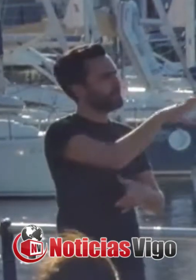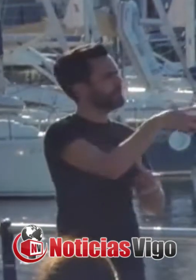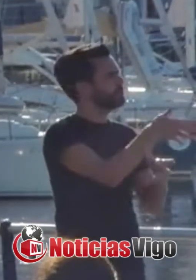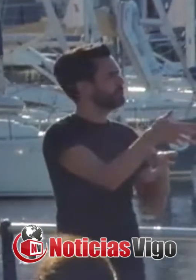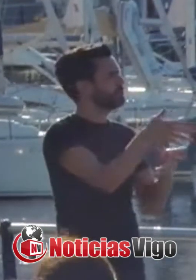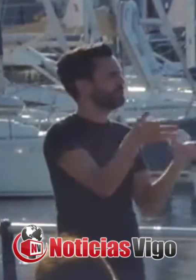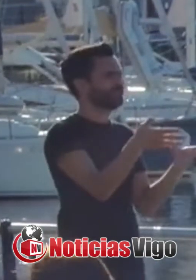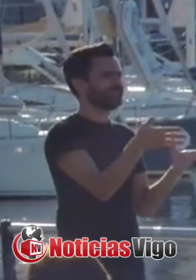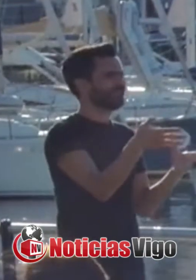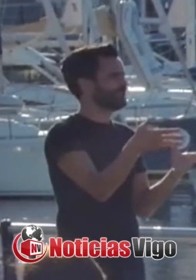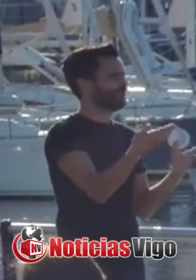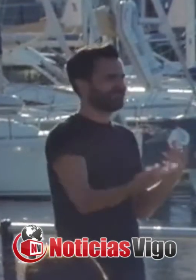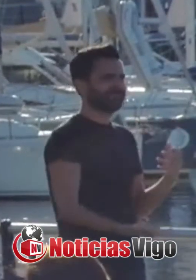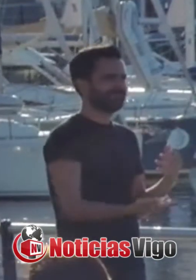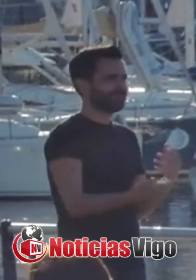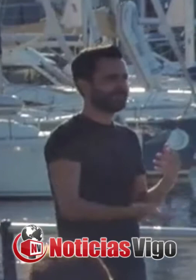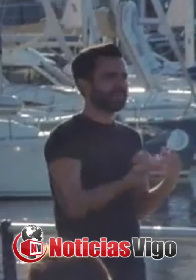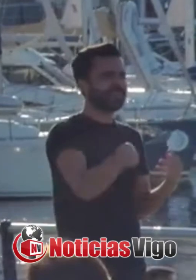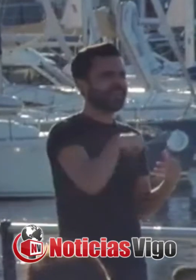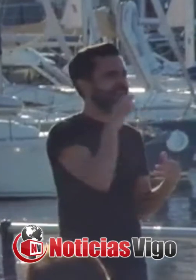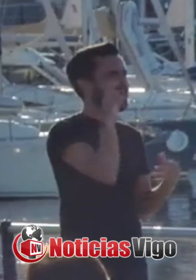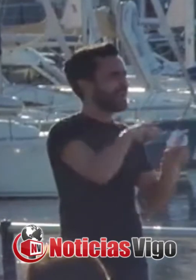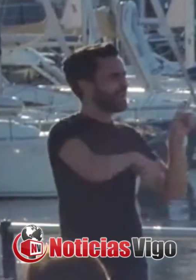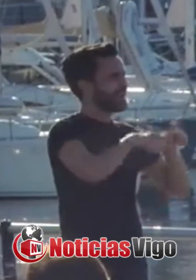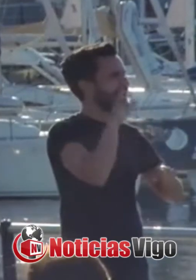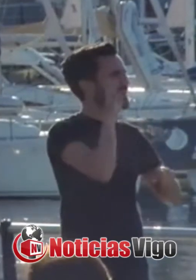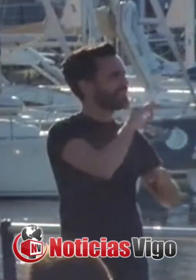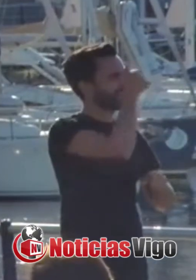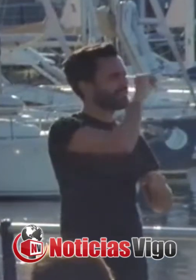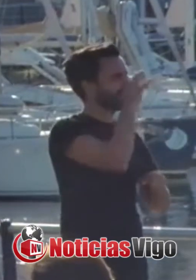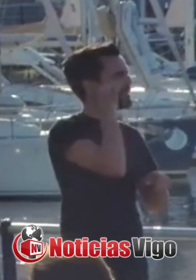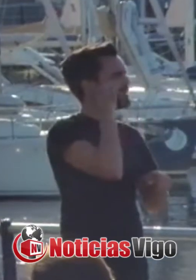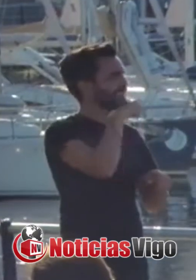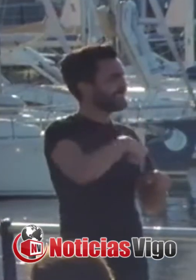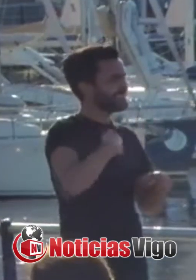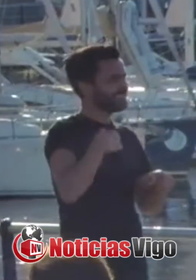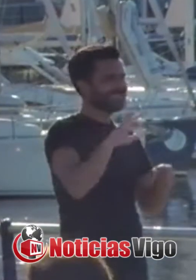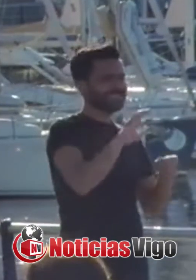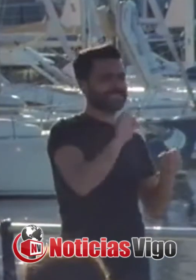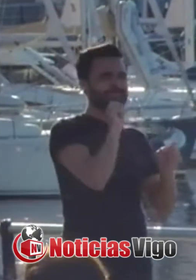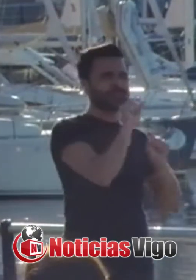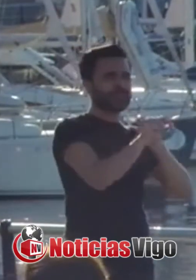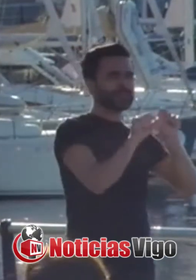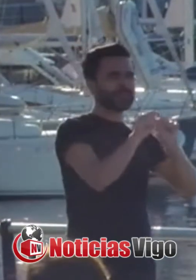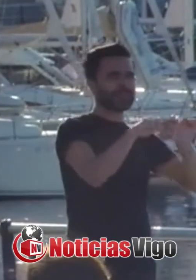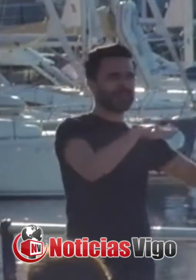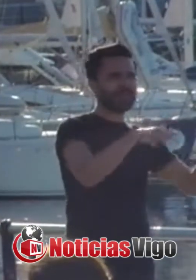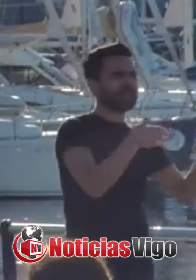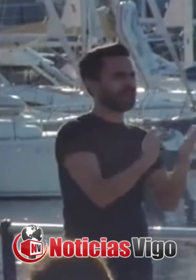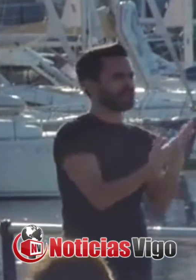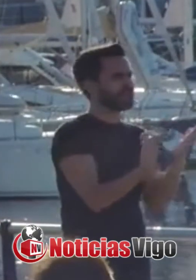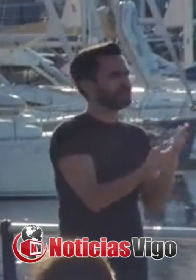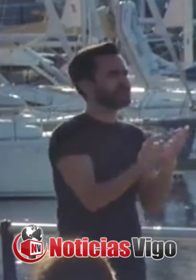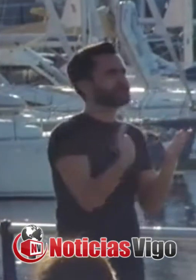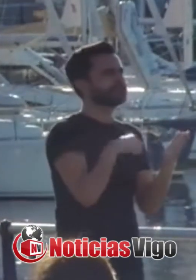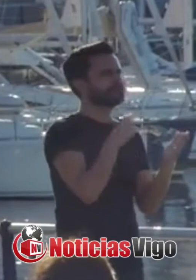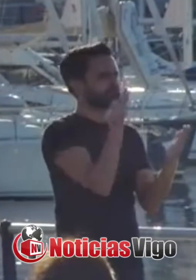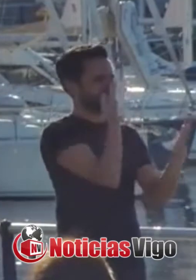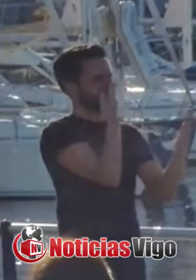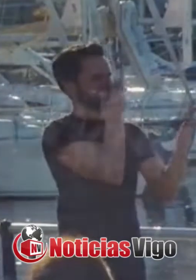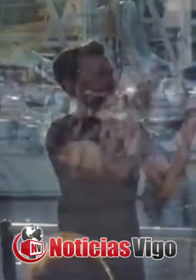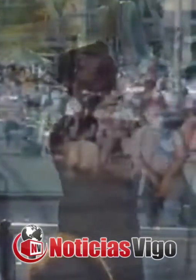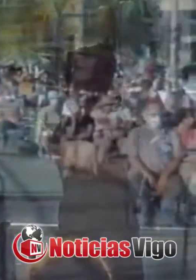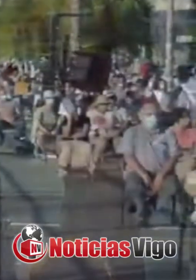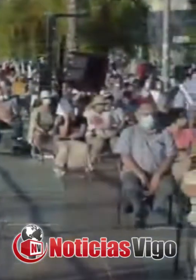Os galegos e galegas volvemos demostrar nesta pandemia que plantamos cara a adversidade, que somos